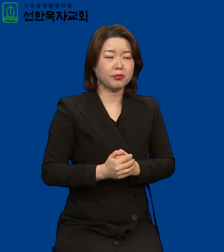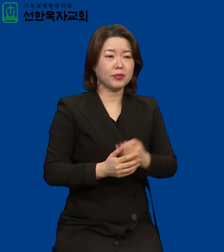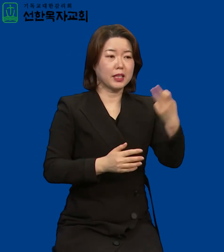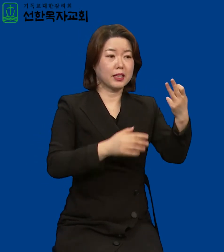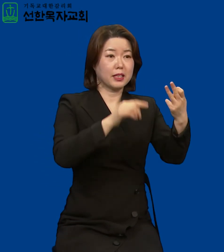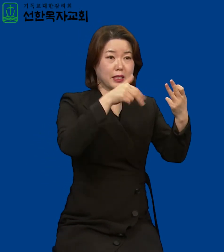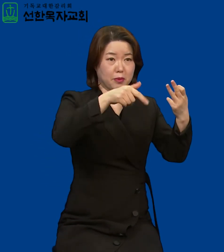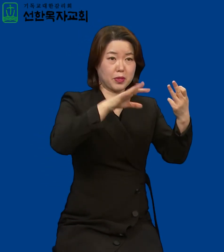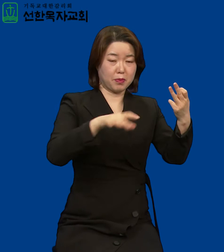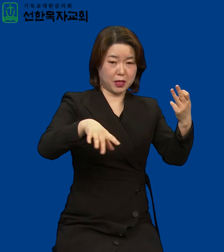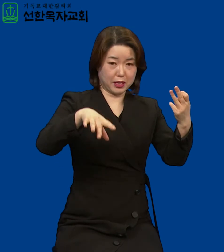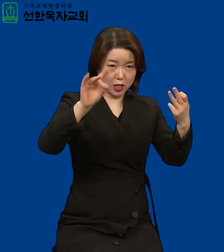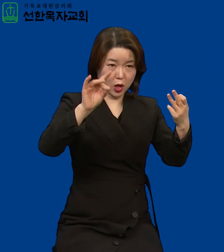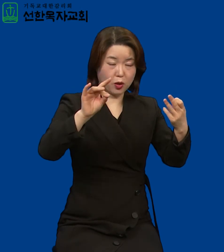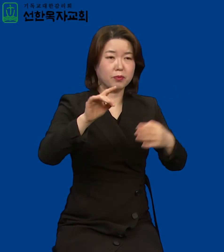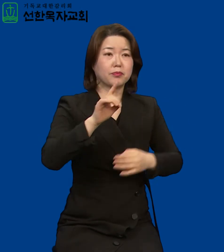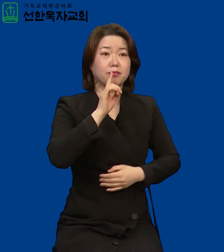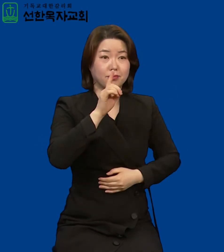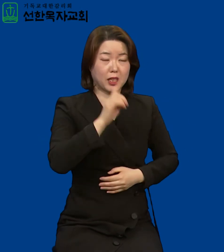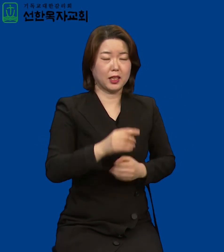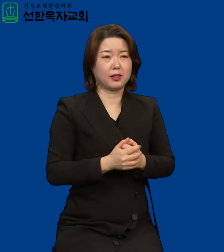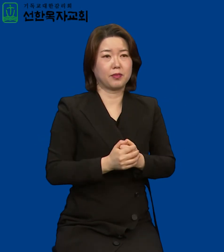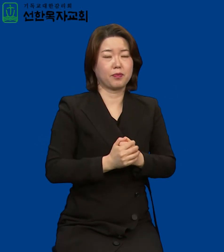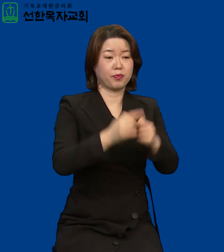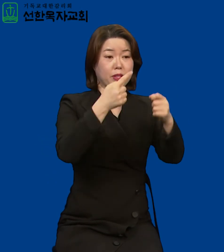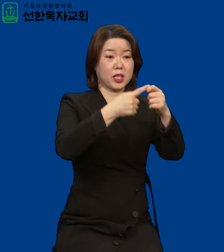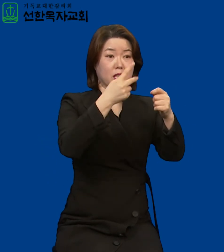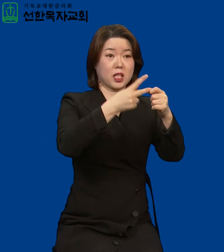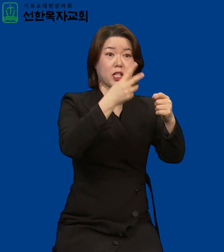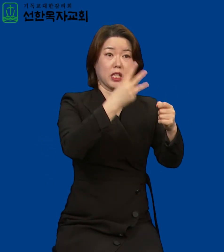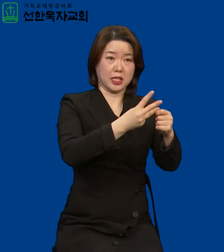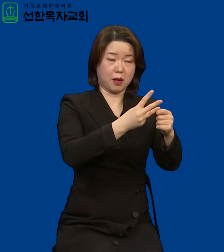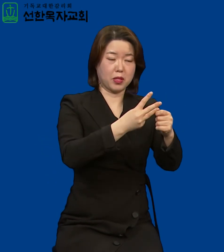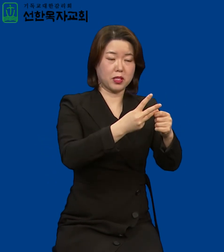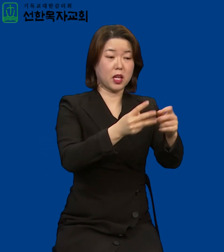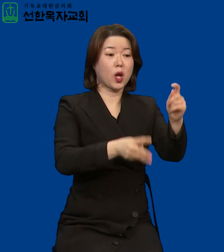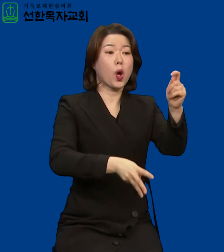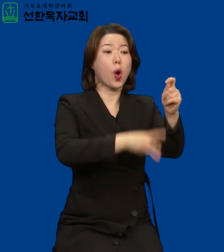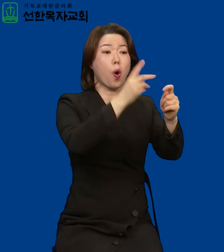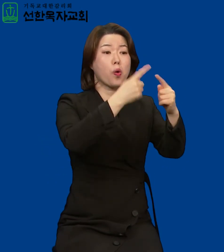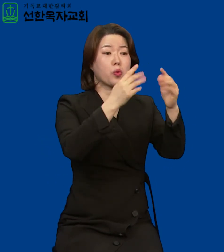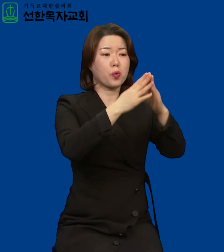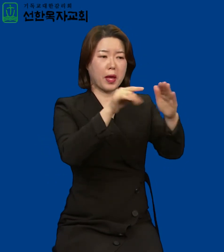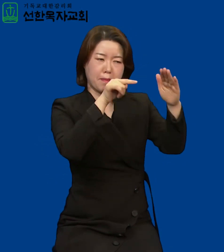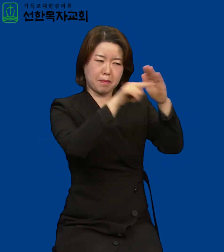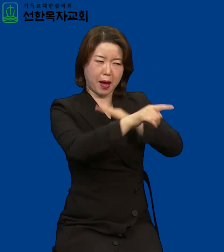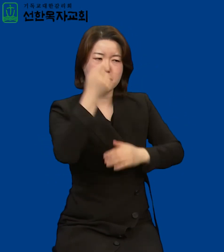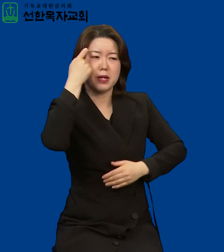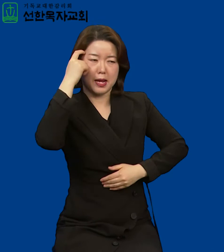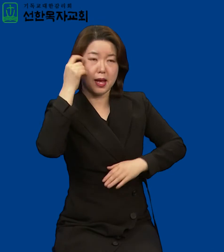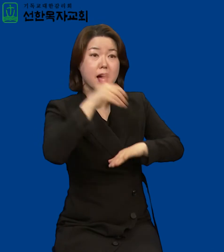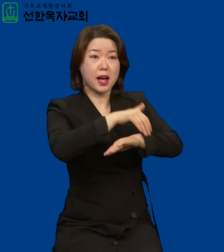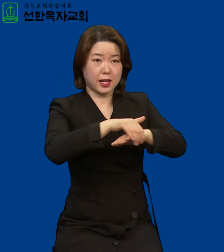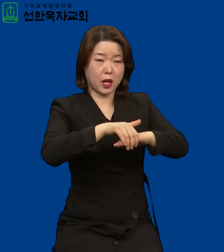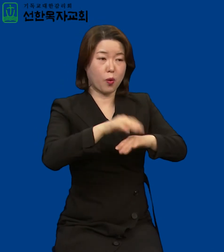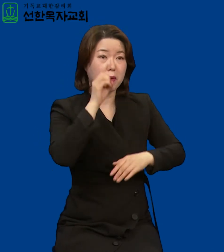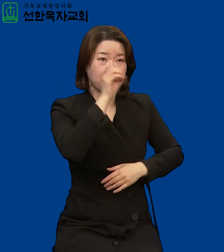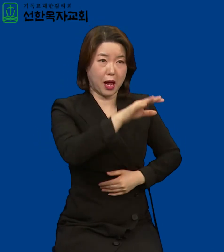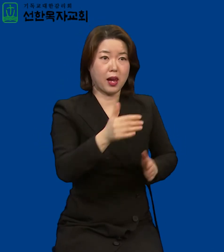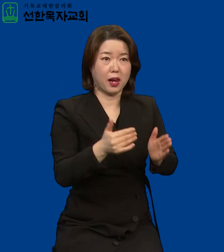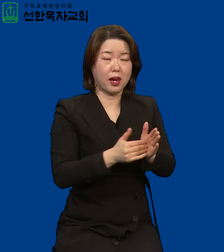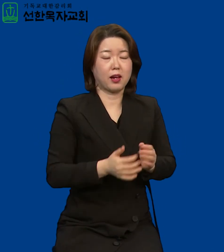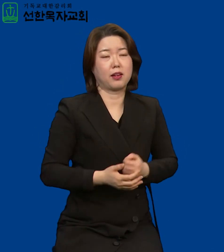13장 처음에서 이제 세 번째 고린도 교회를 방문하겠다고 계획을